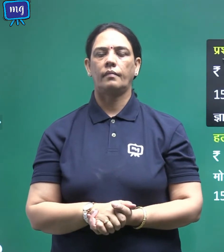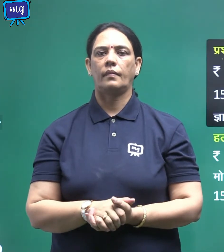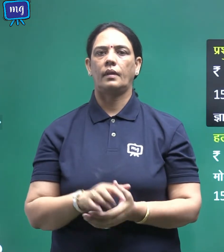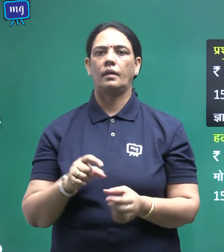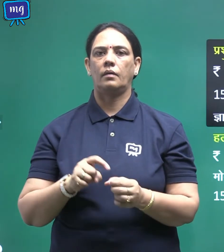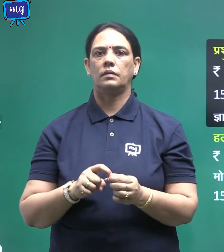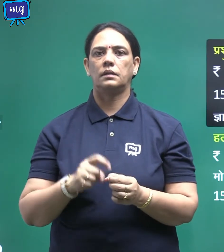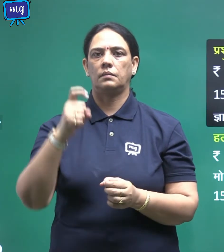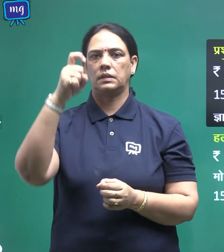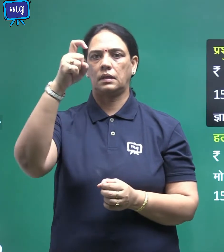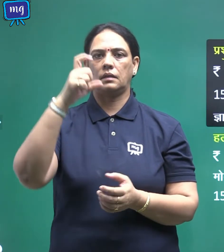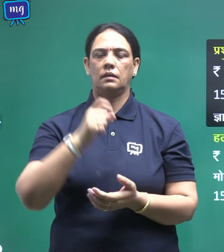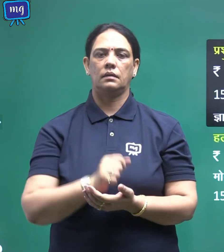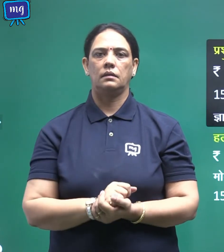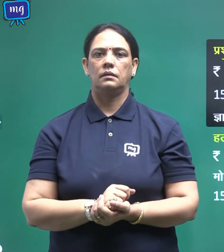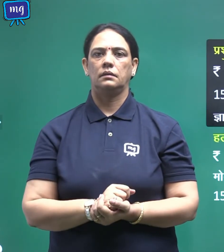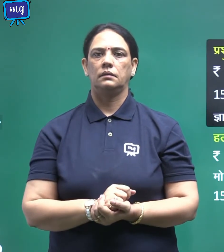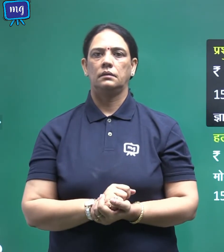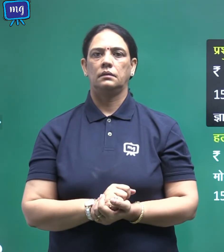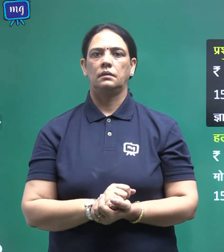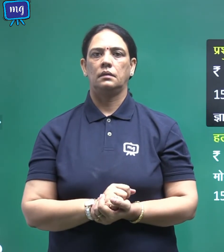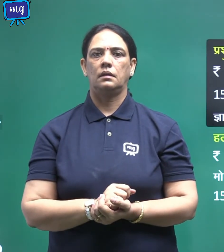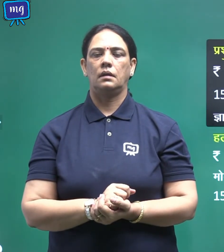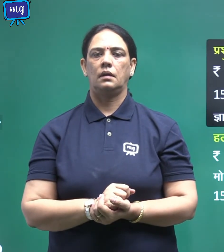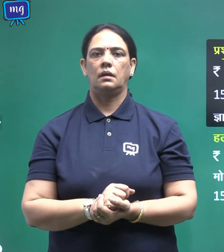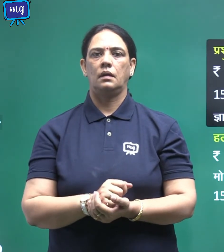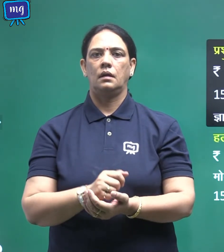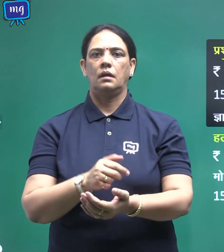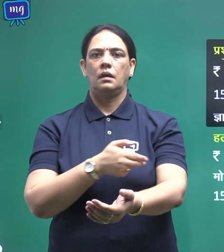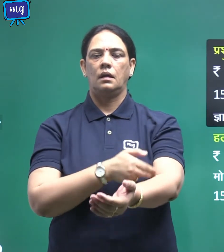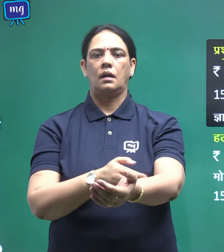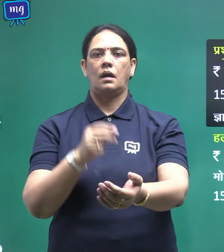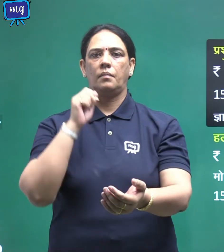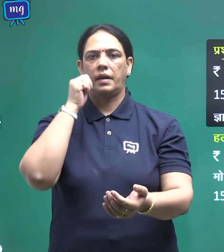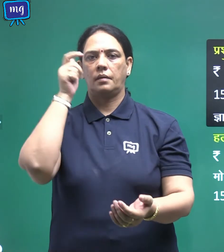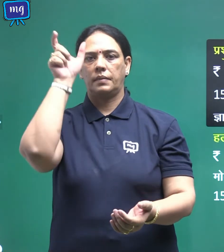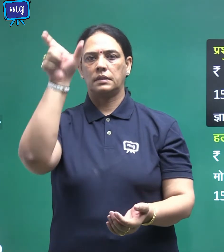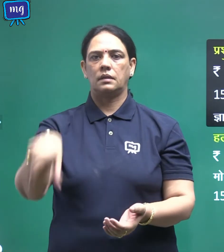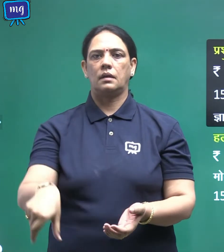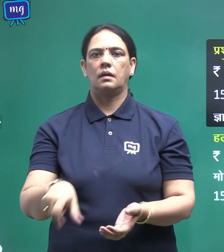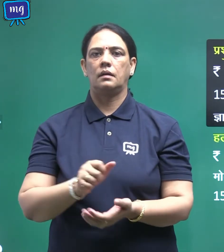प्रश्न नंबर 7, रमेश ने